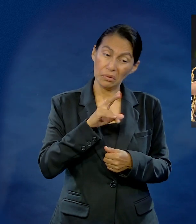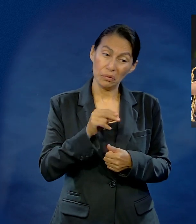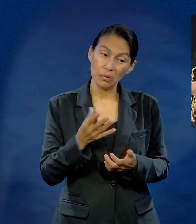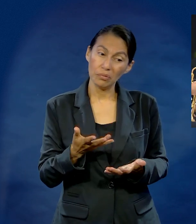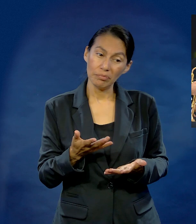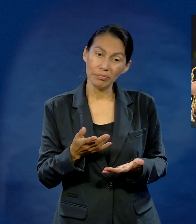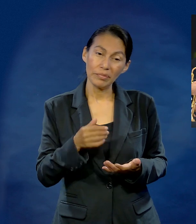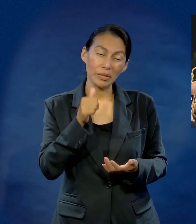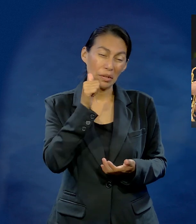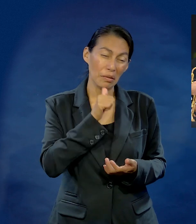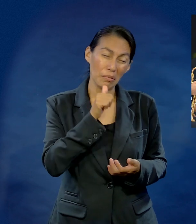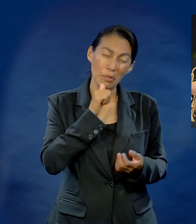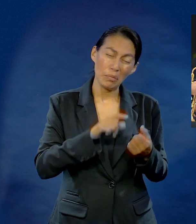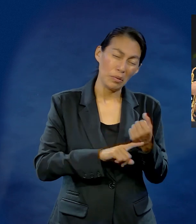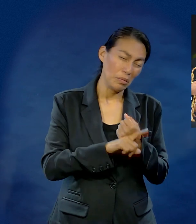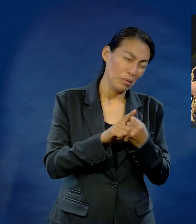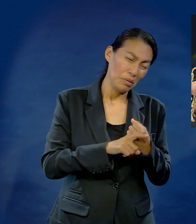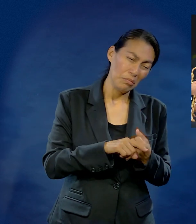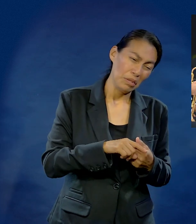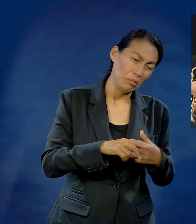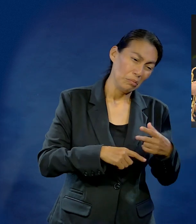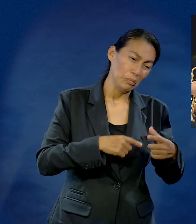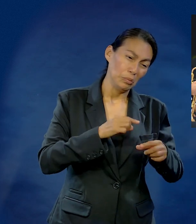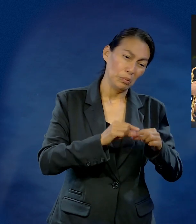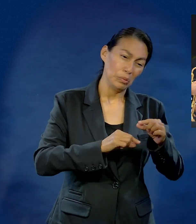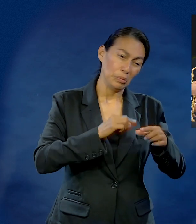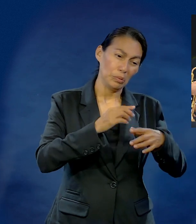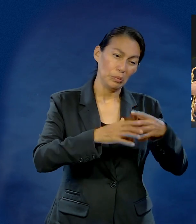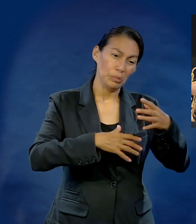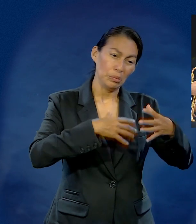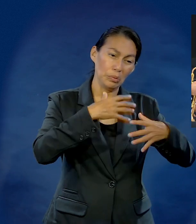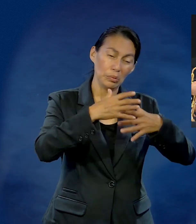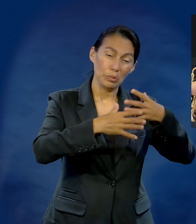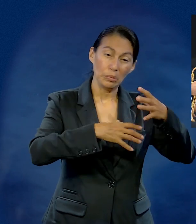Casi le quitan a la esposa y él sufriendo en su propia presencia,